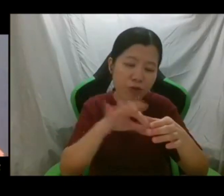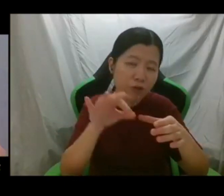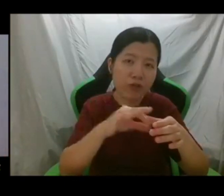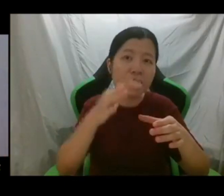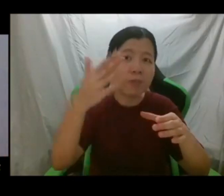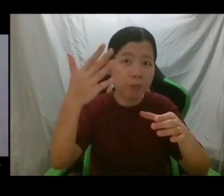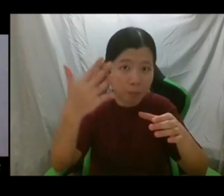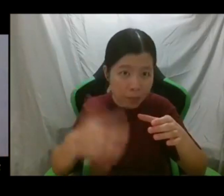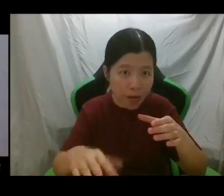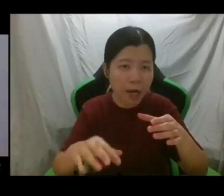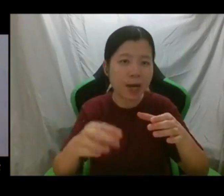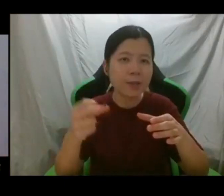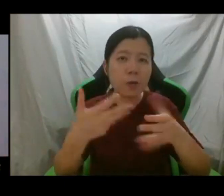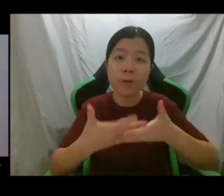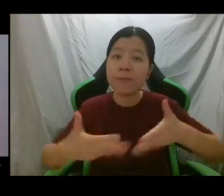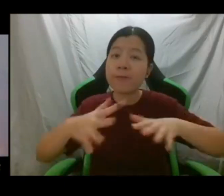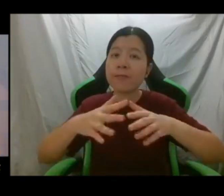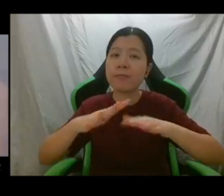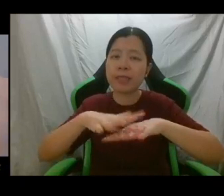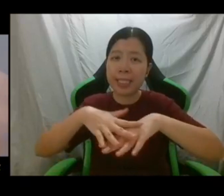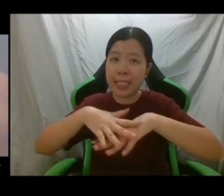最後用藤封口，